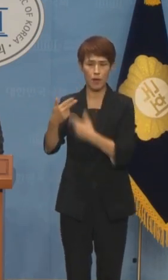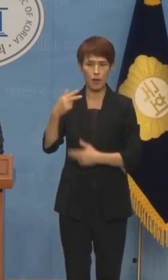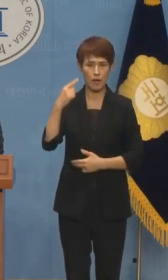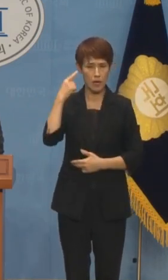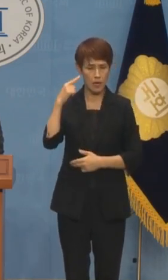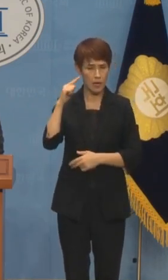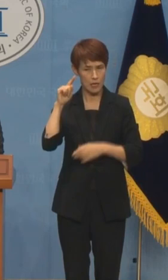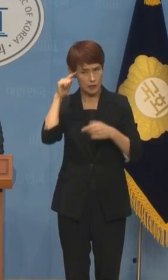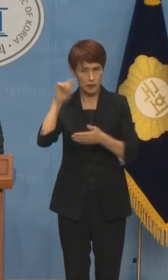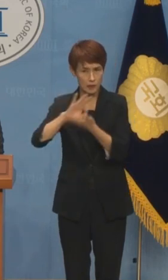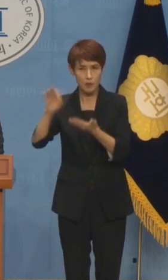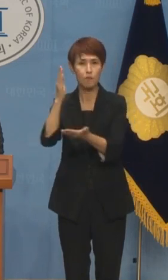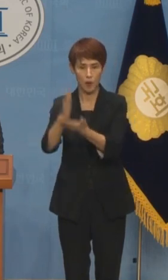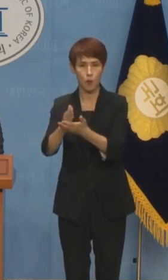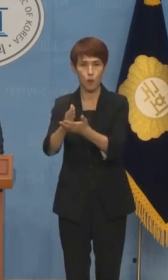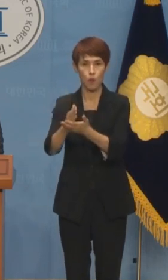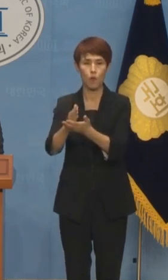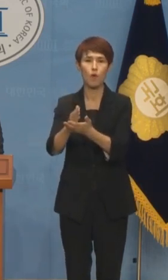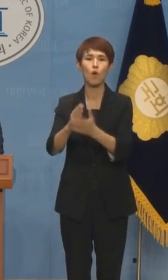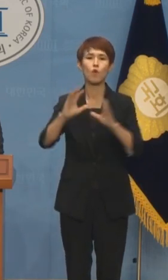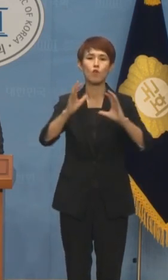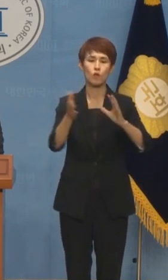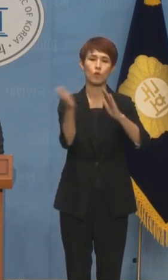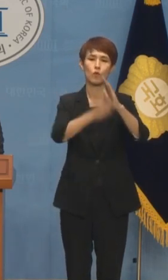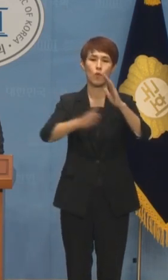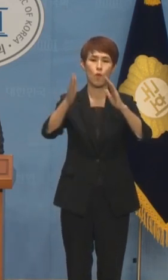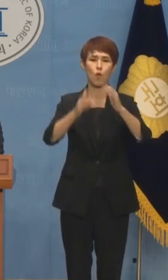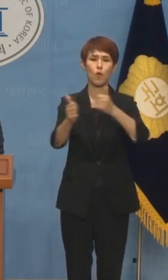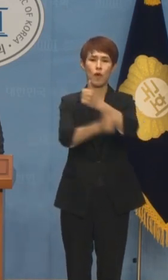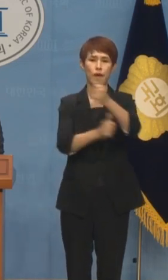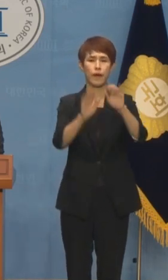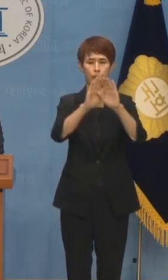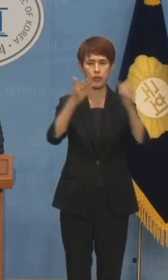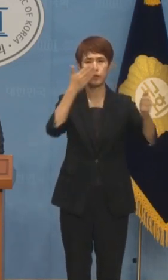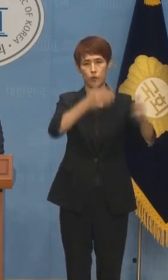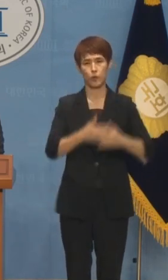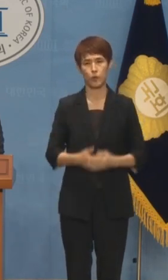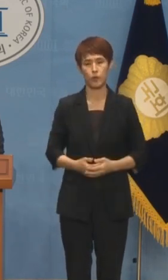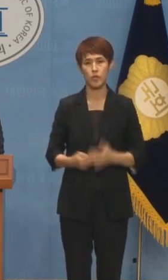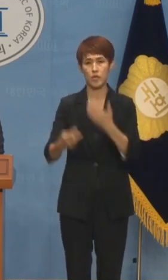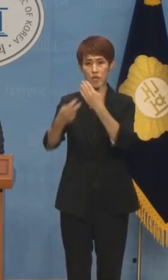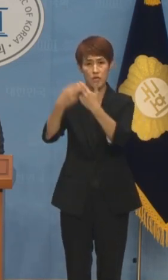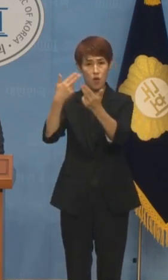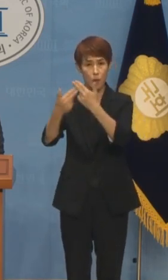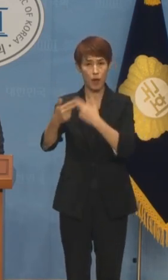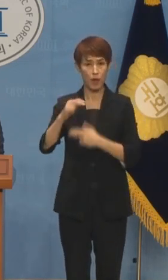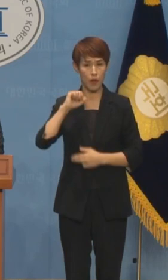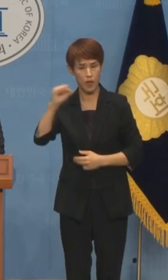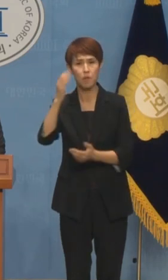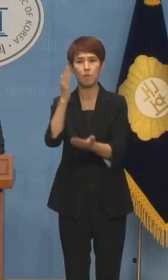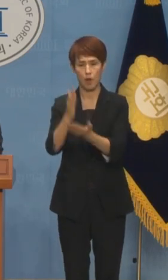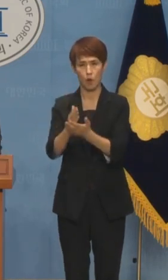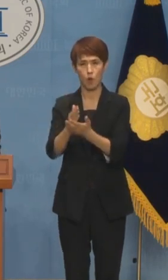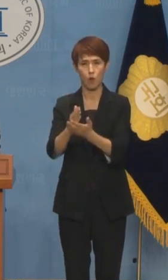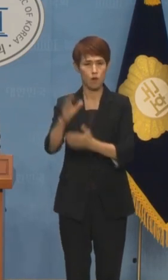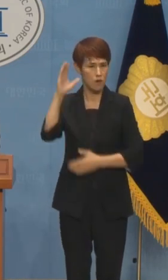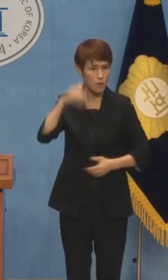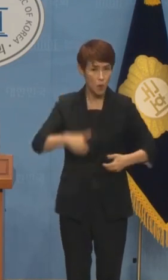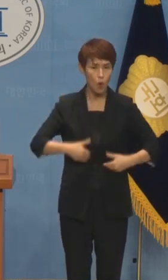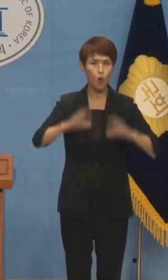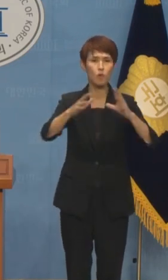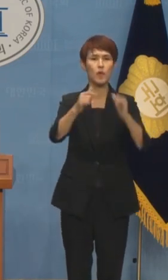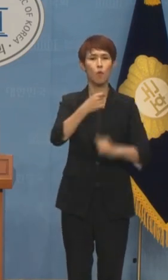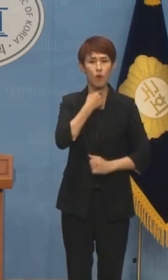의료개혁을 위한 국민공론화위원회를 여십시오. 타협 없는 의협에 연연할 것이 아니라 들어야 할 것은